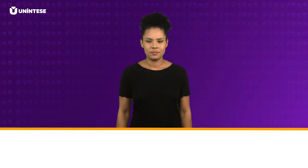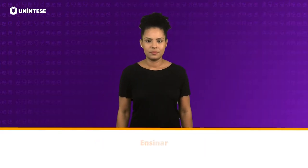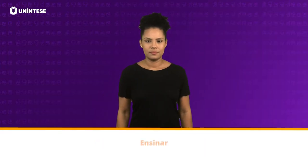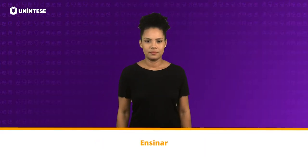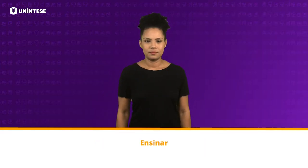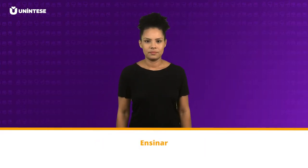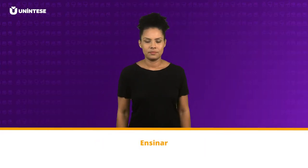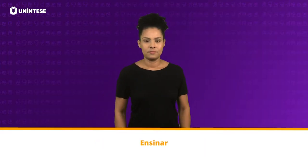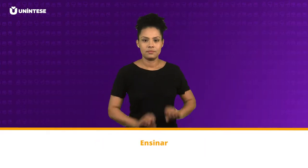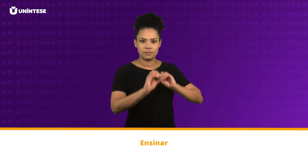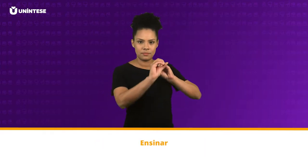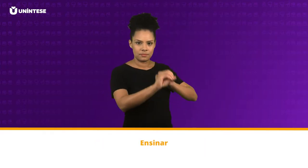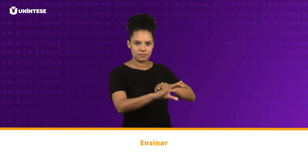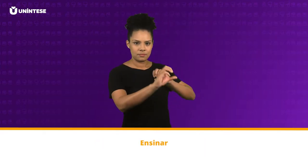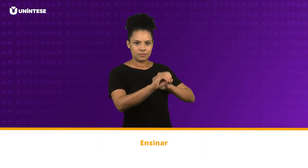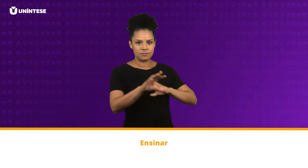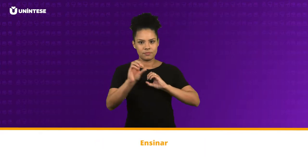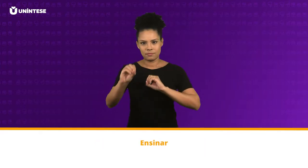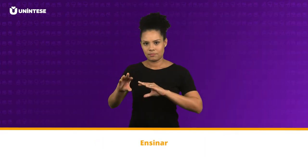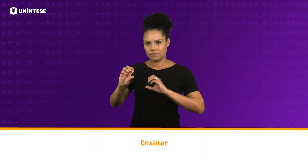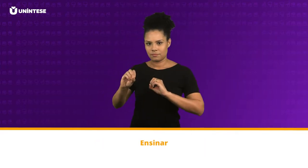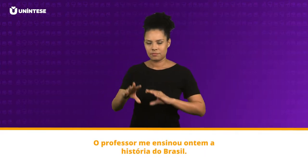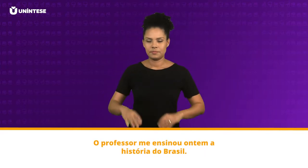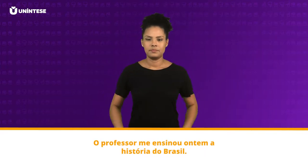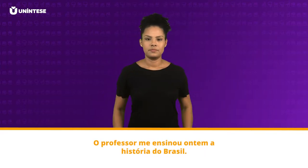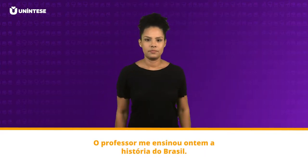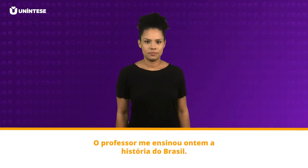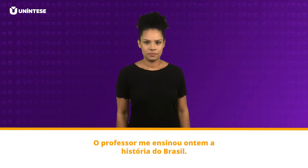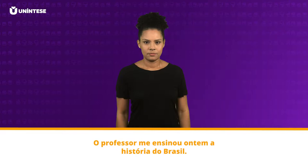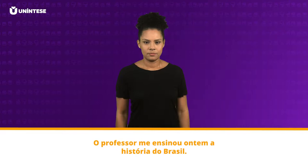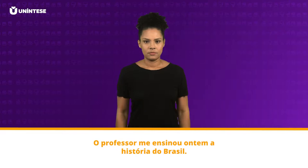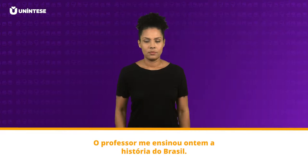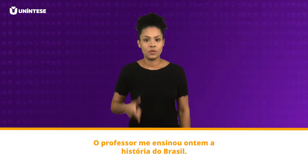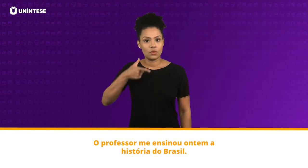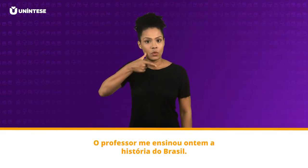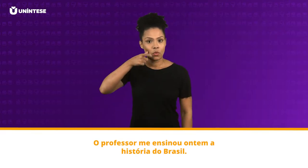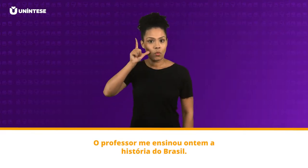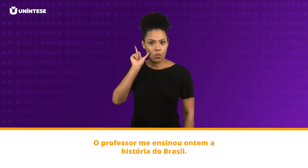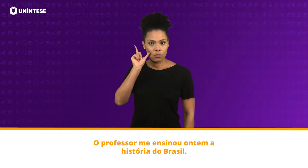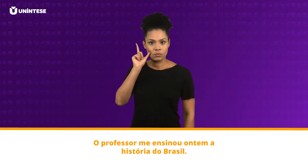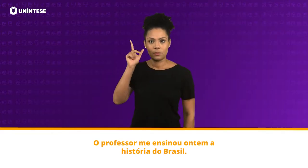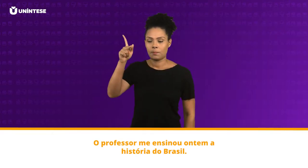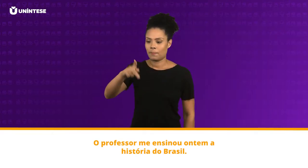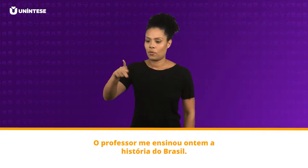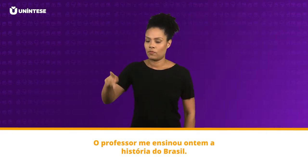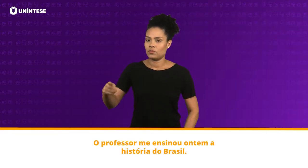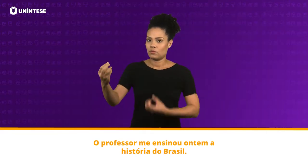Ensinar O professor me ensinou ontem, história do Brasil.